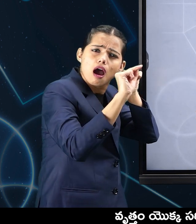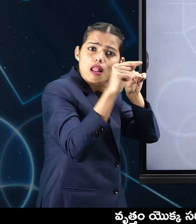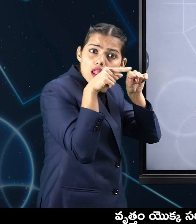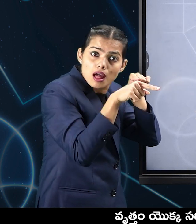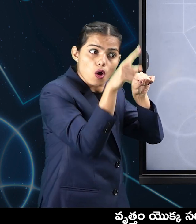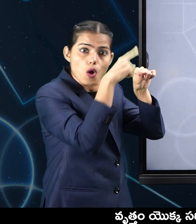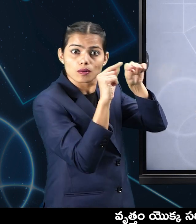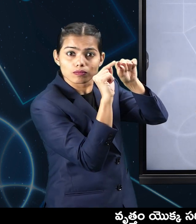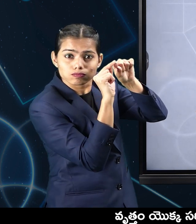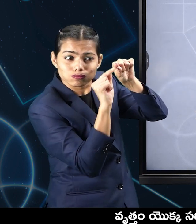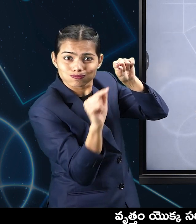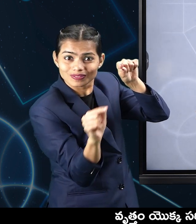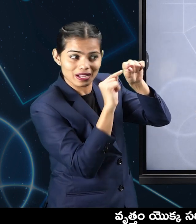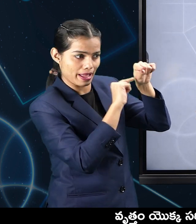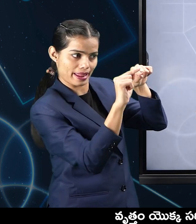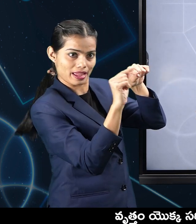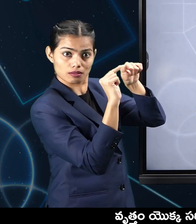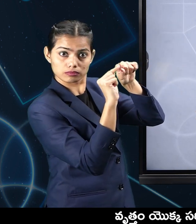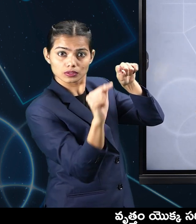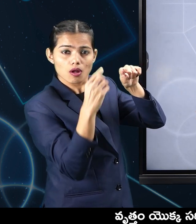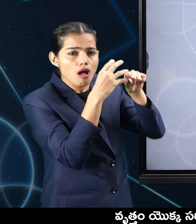పొడవును కొలిచే చుట్టుకొలతను అన్వేషిస్తాము.